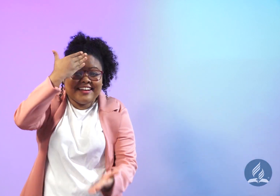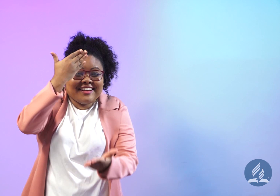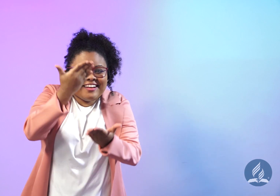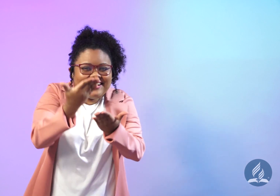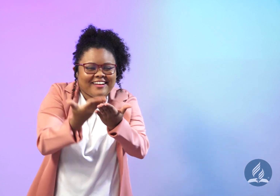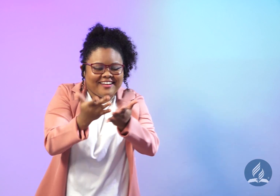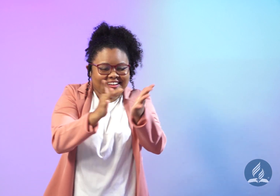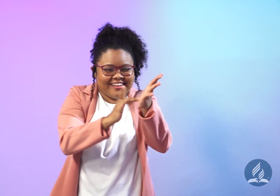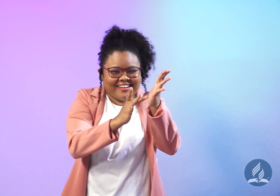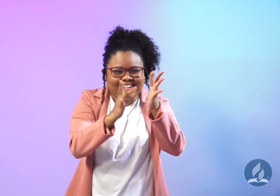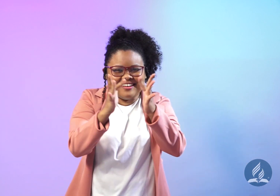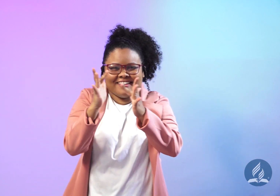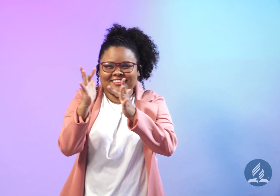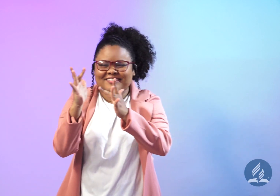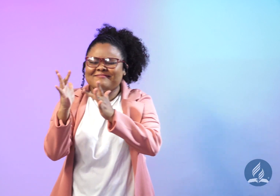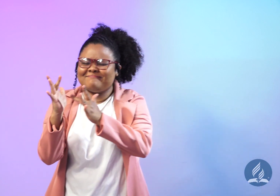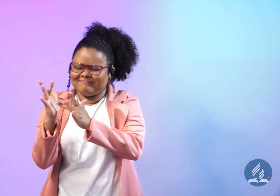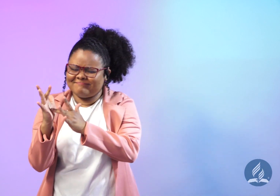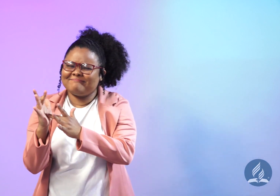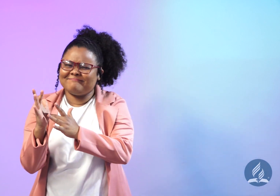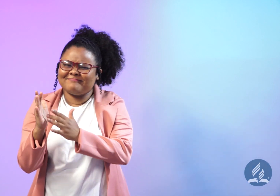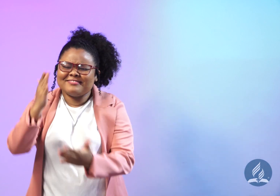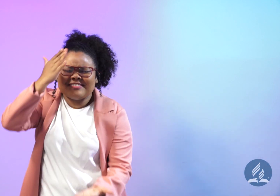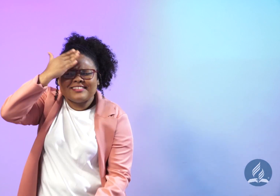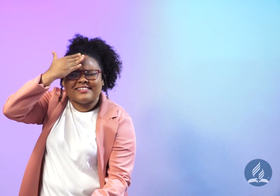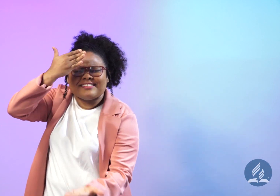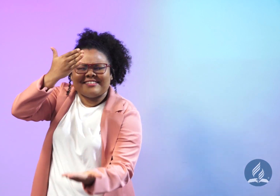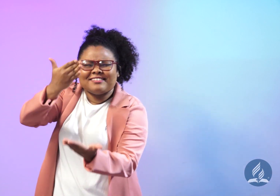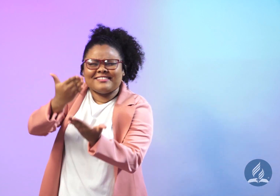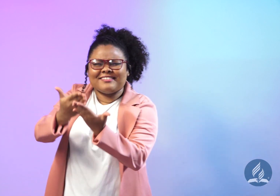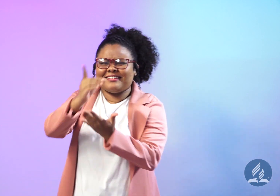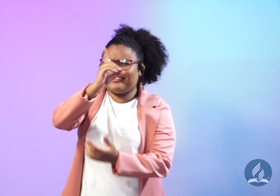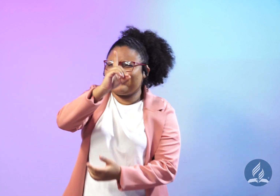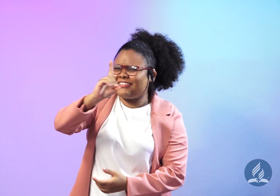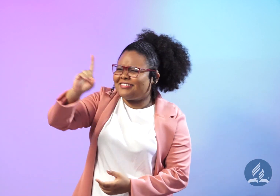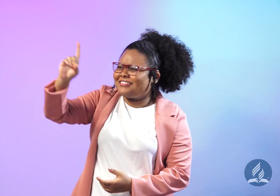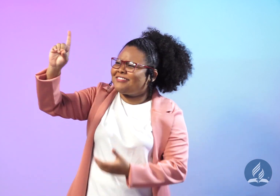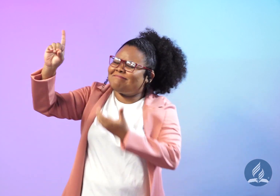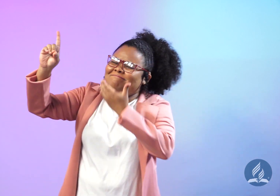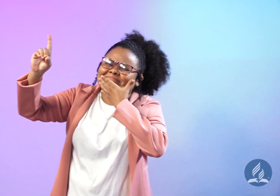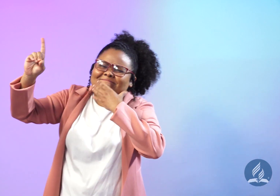acredita em Jesus Cristo, acredita em